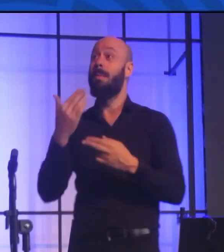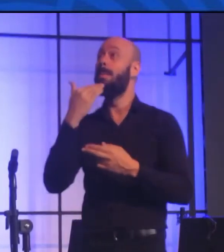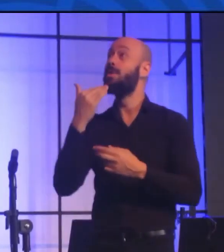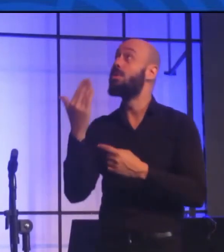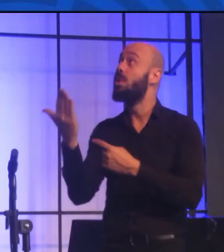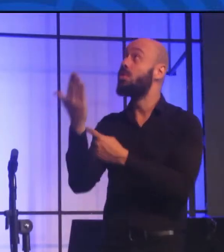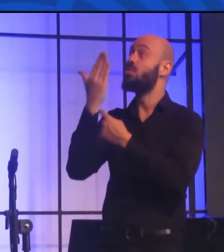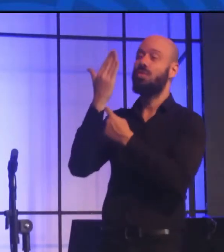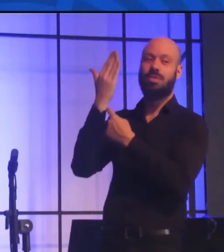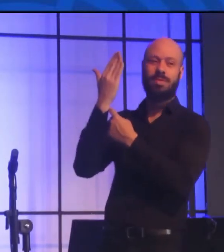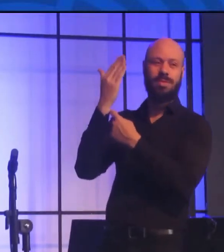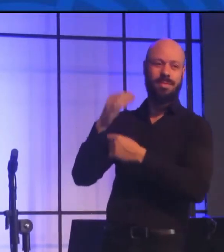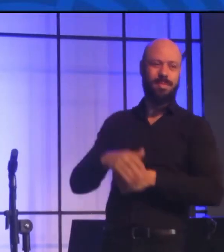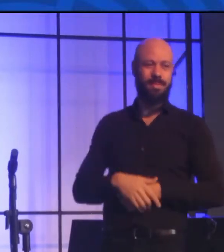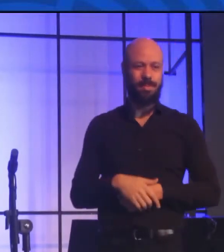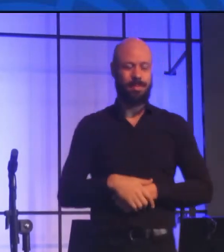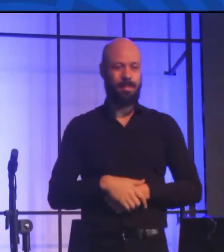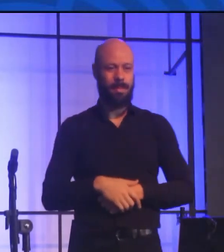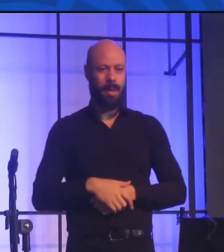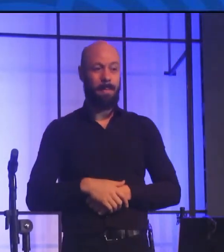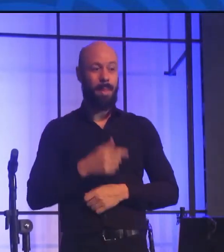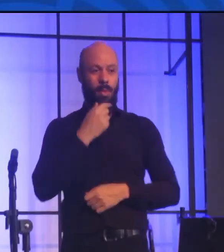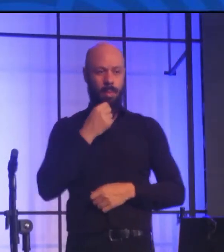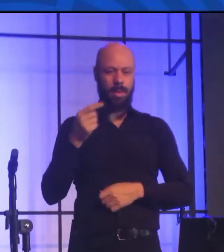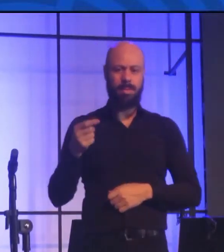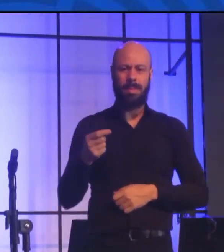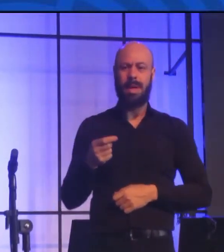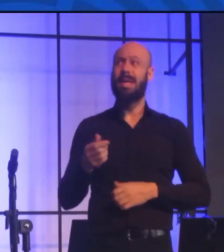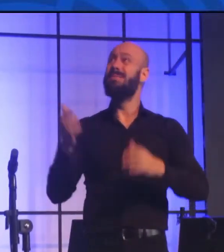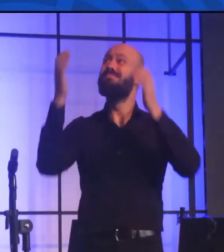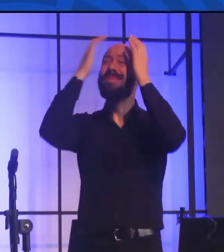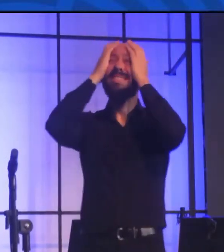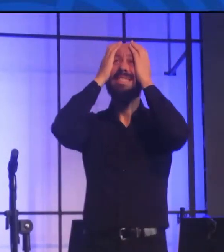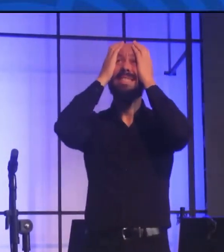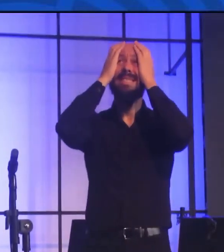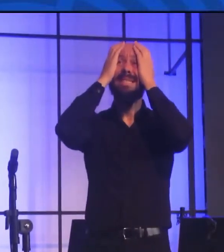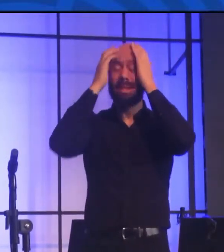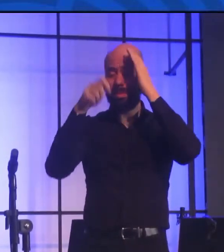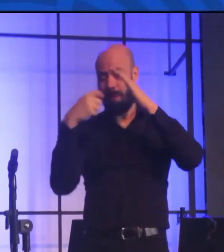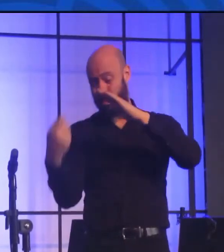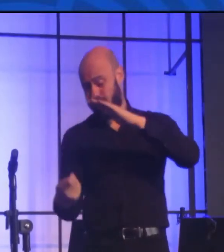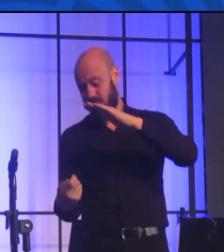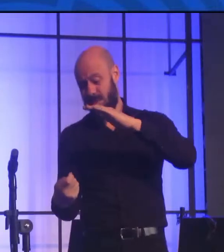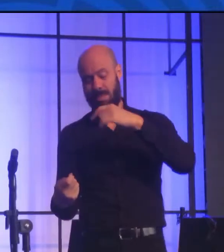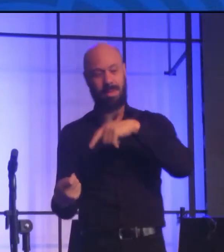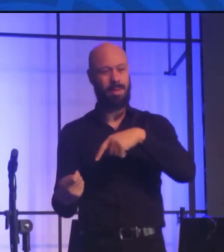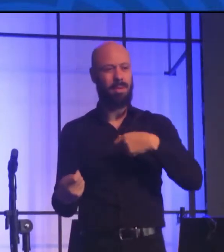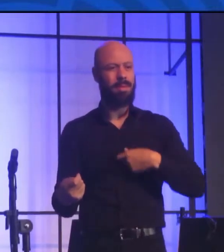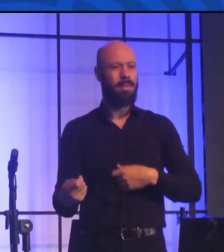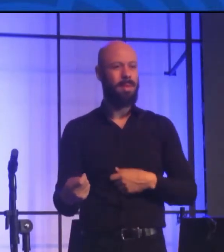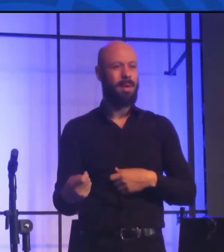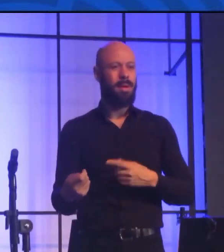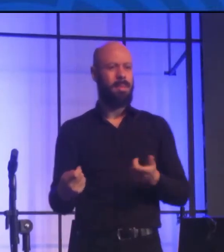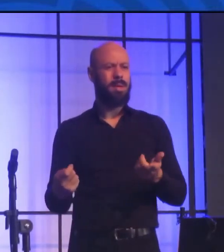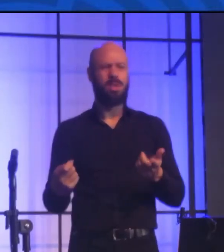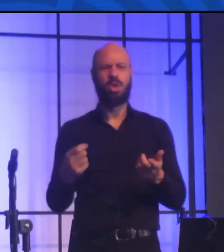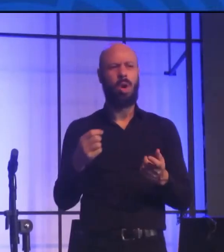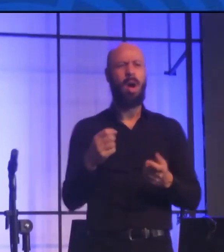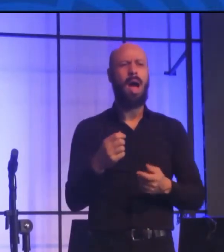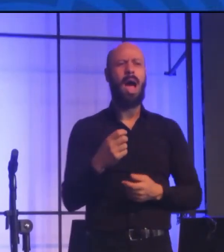Ele só pode dizer, ai Senhor, porque ali estava a presença de Deus através do